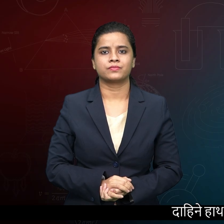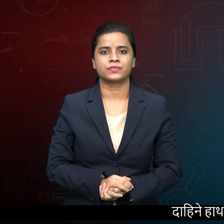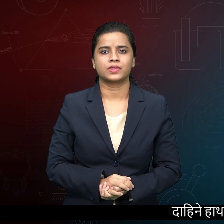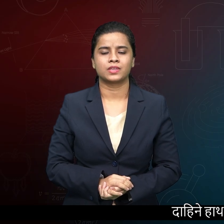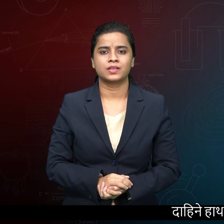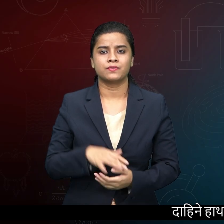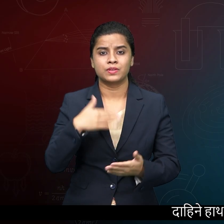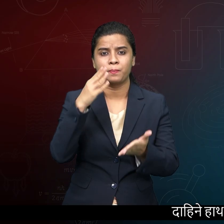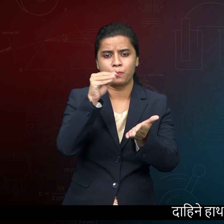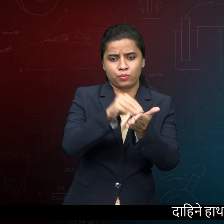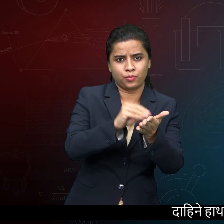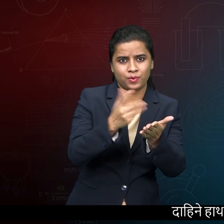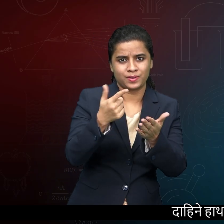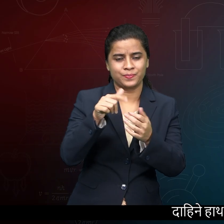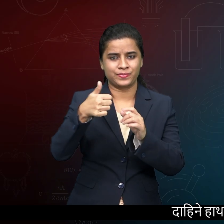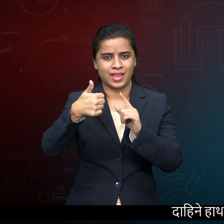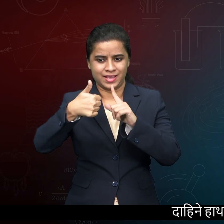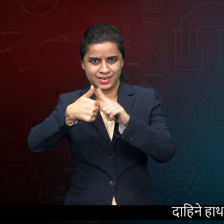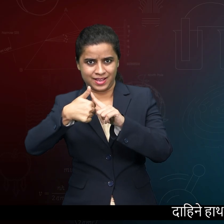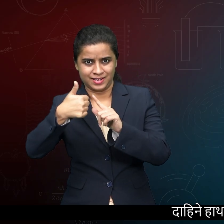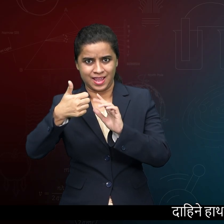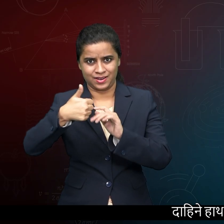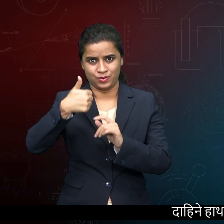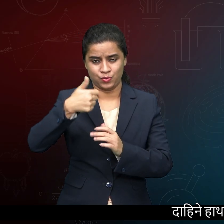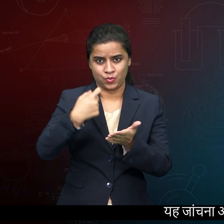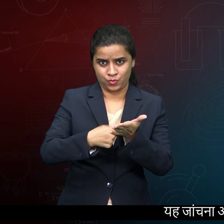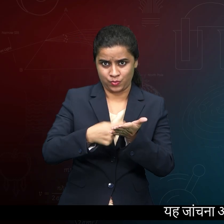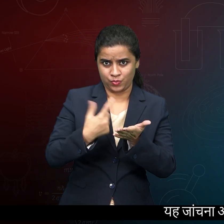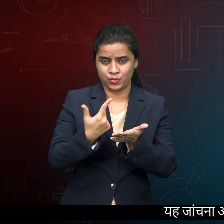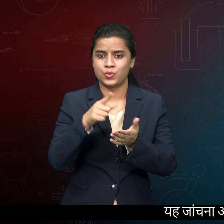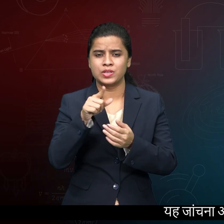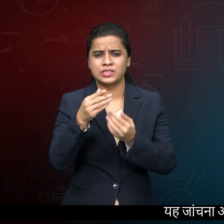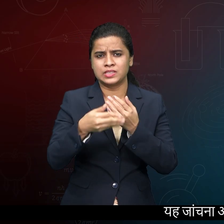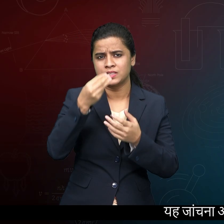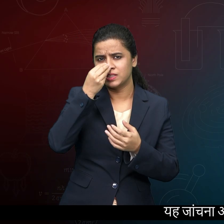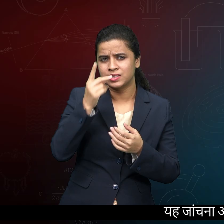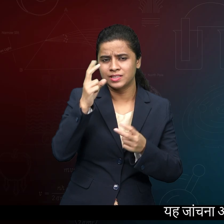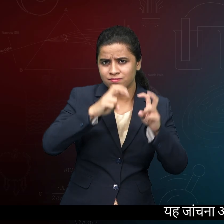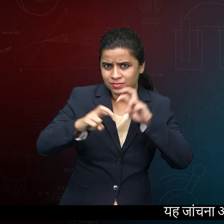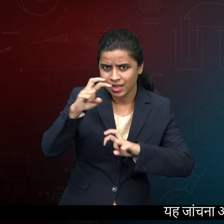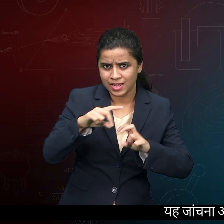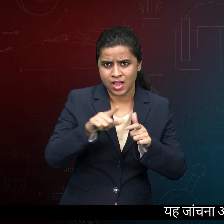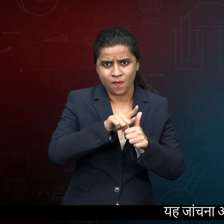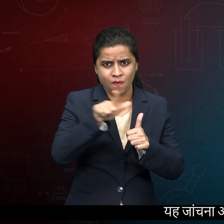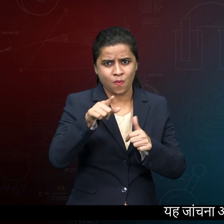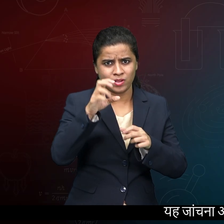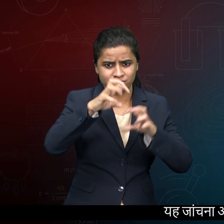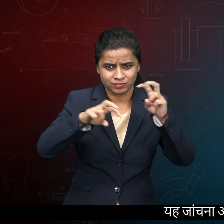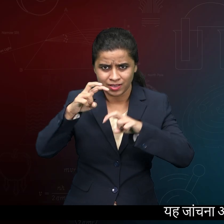दाहिने हाथ के नियम को लागू करके यह जांचना आसान है कि तार का